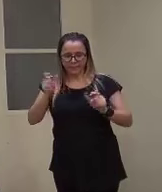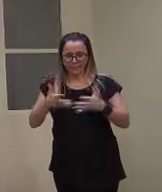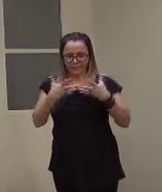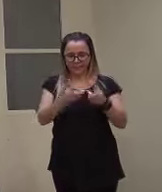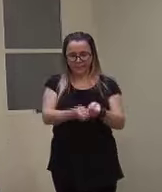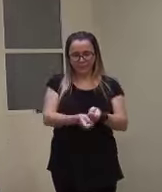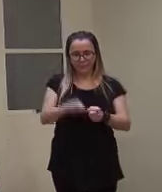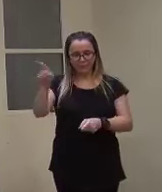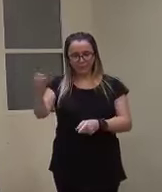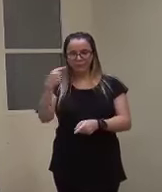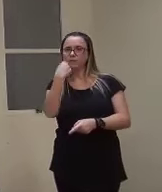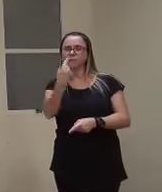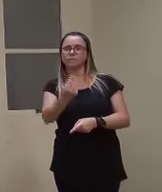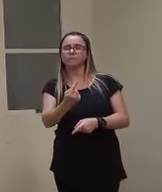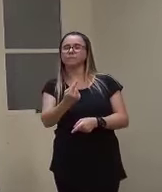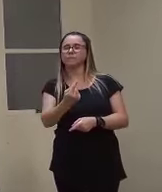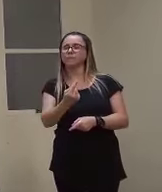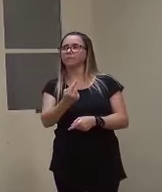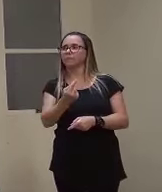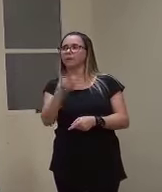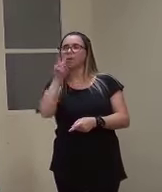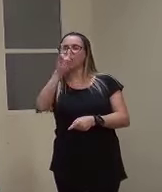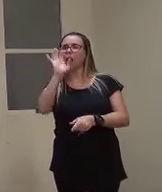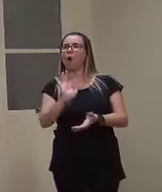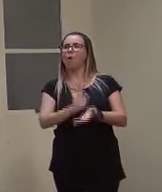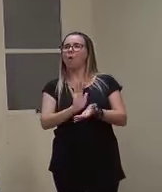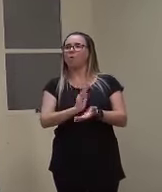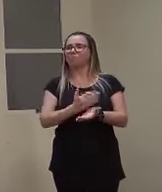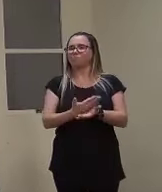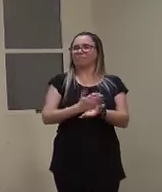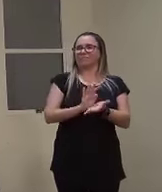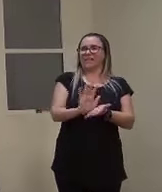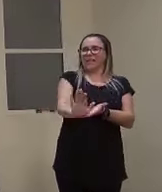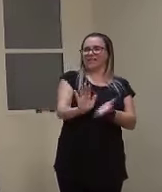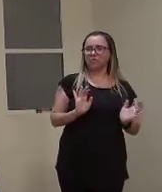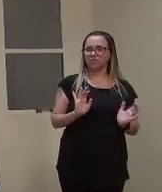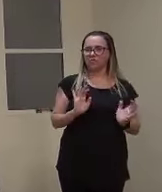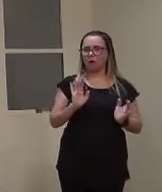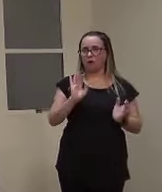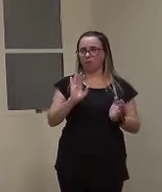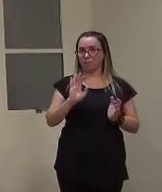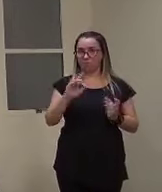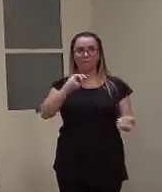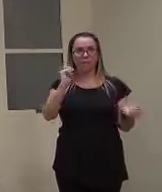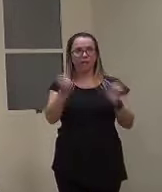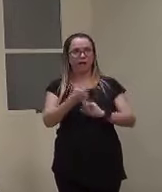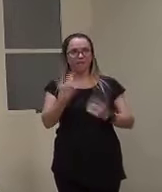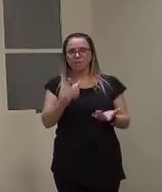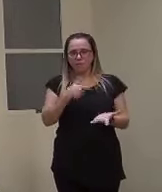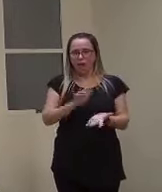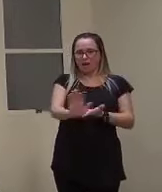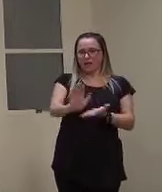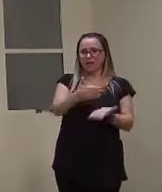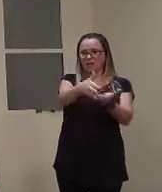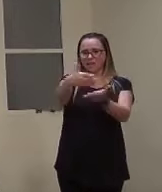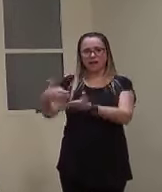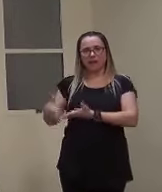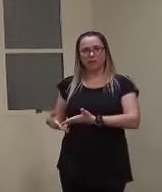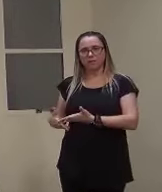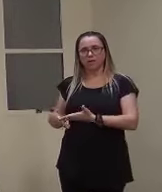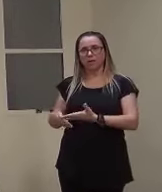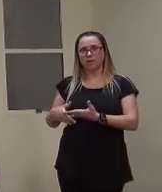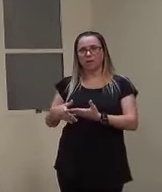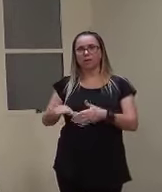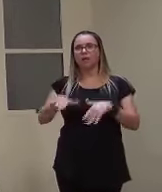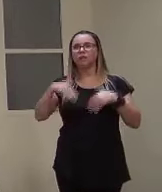a grado gicamente el rechazo es una contracara que es la segregación entonces